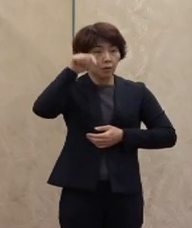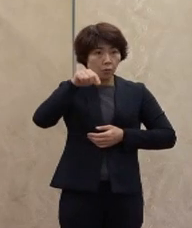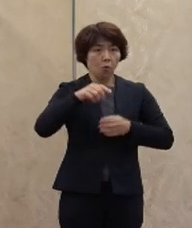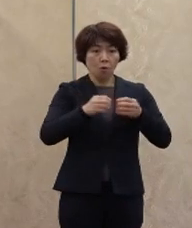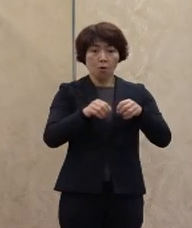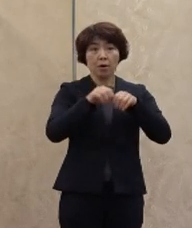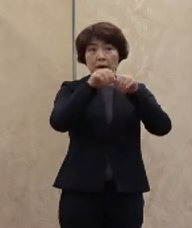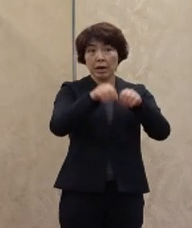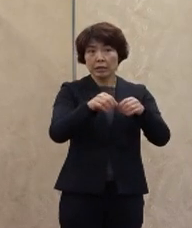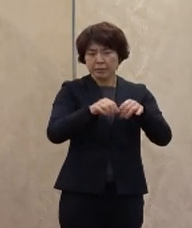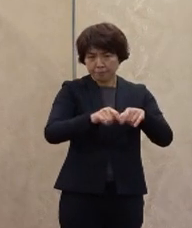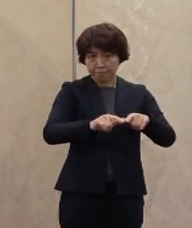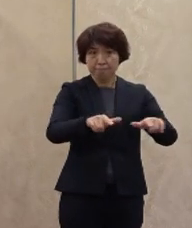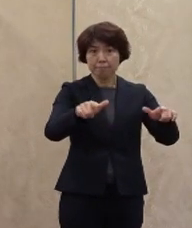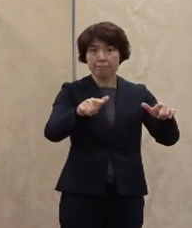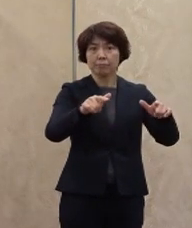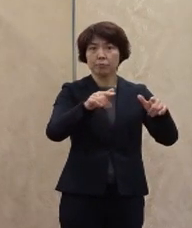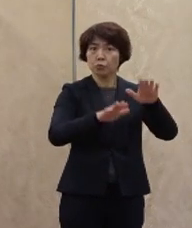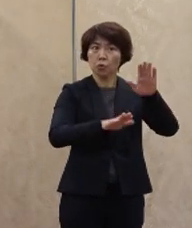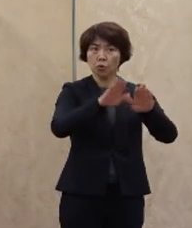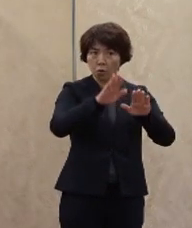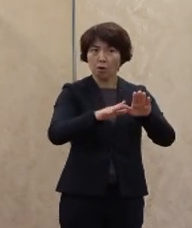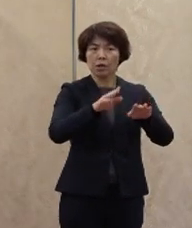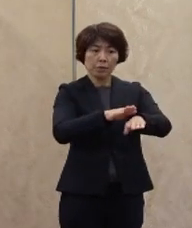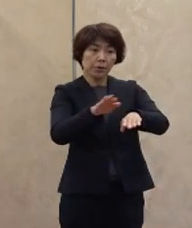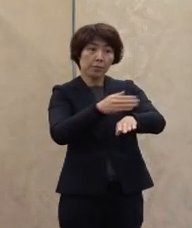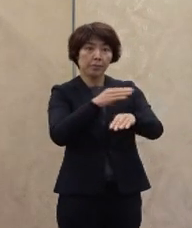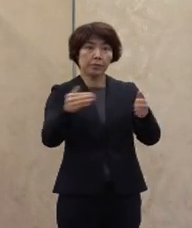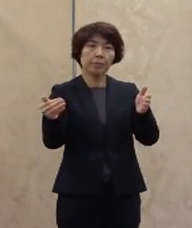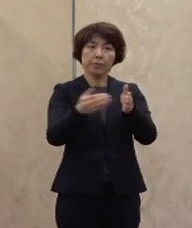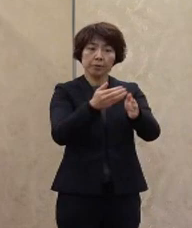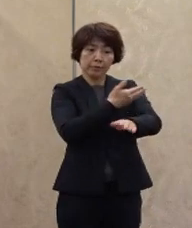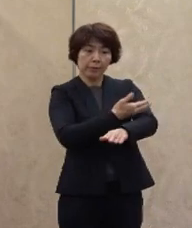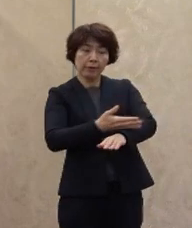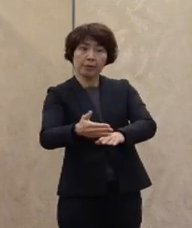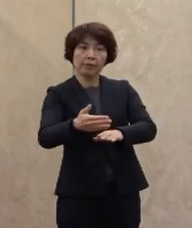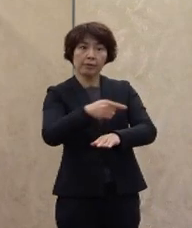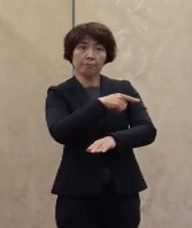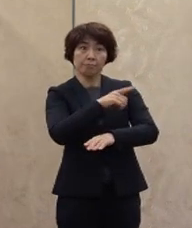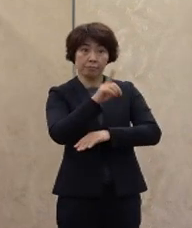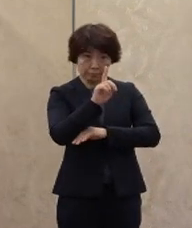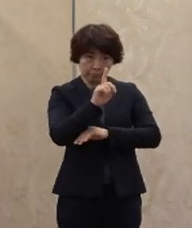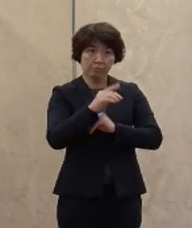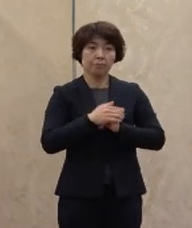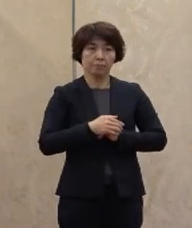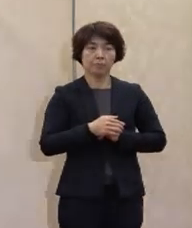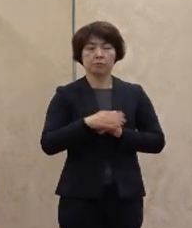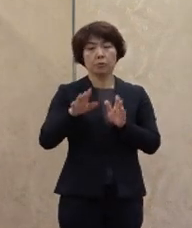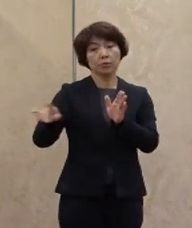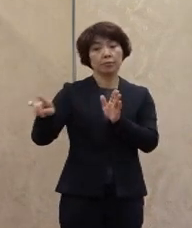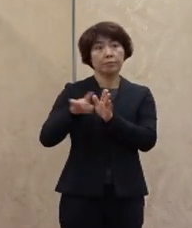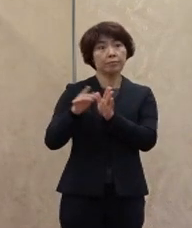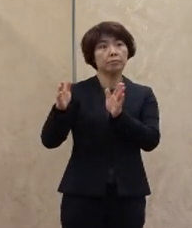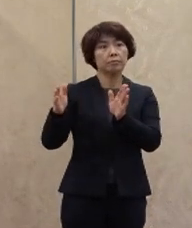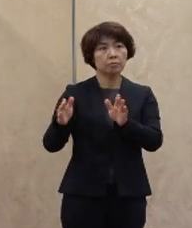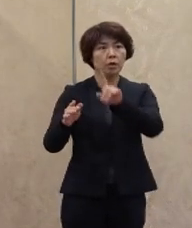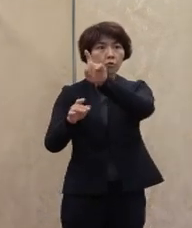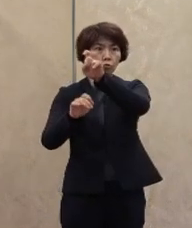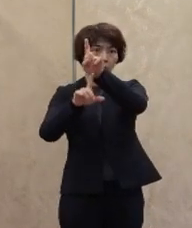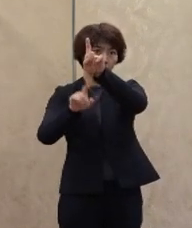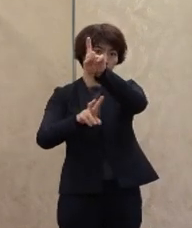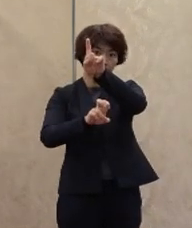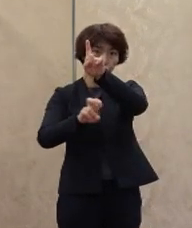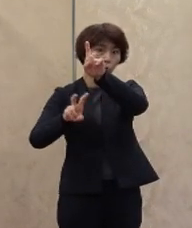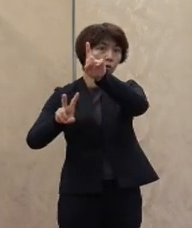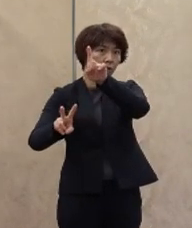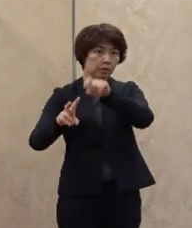染状況、ここに至るに至った経緯についてですけれども、この間11月22日